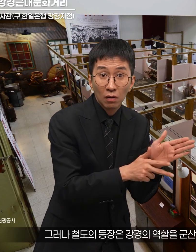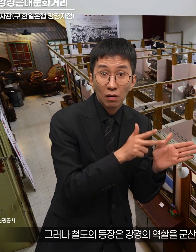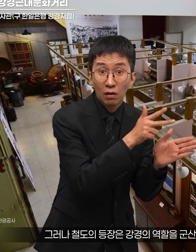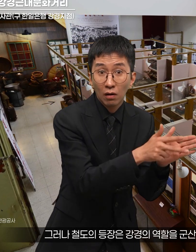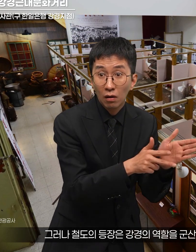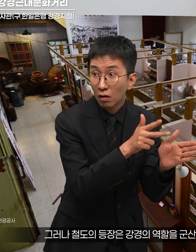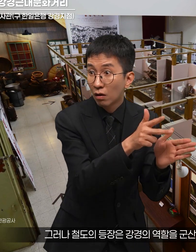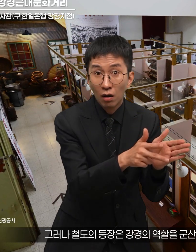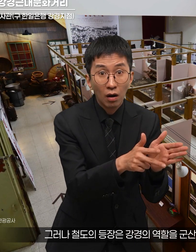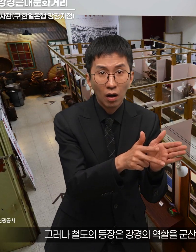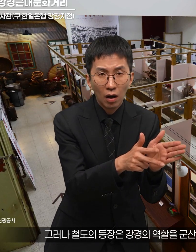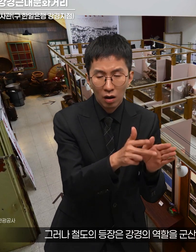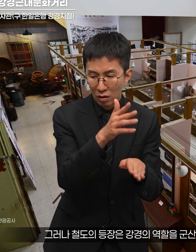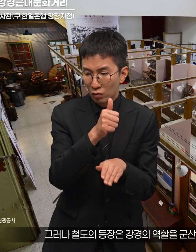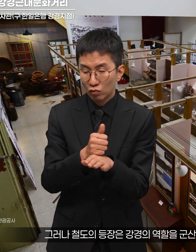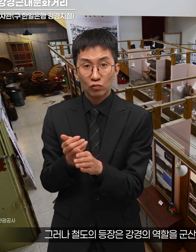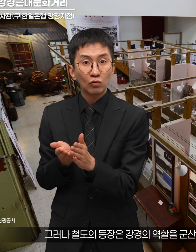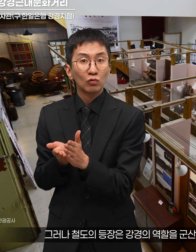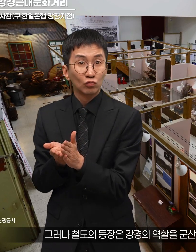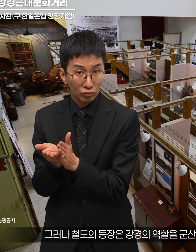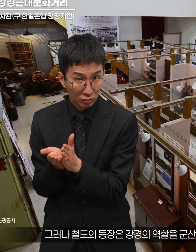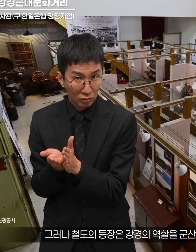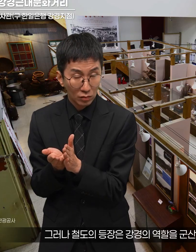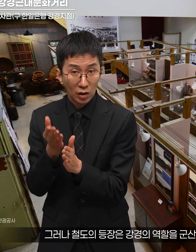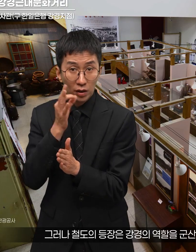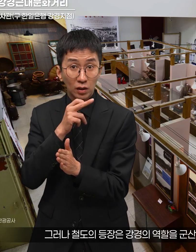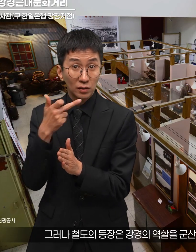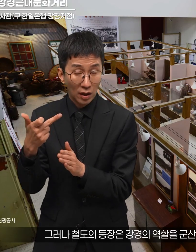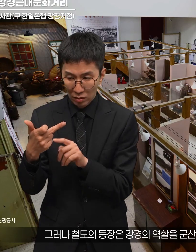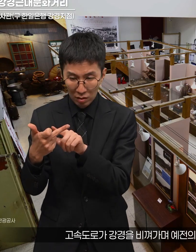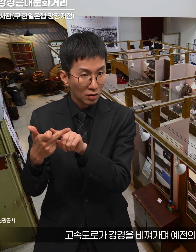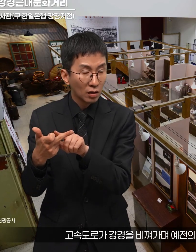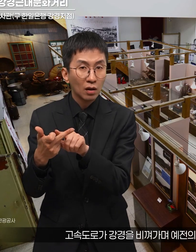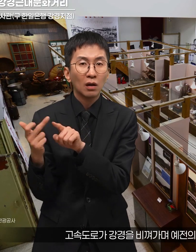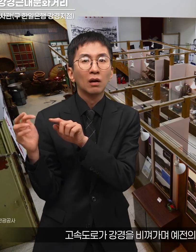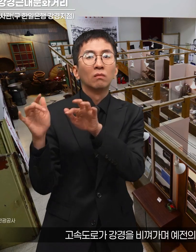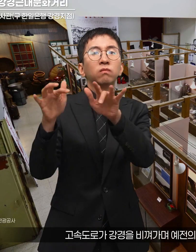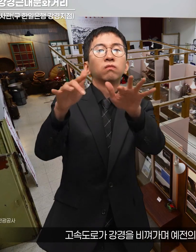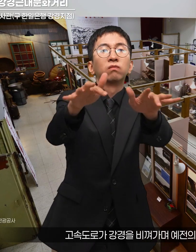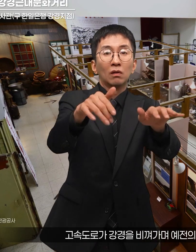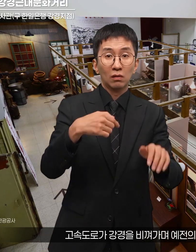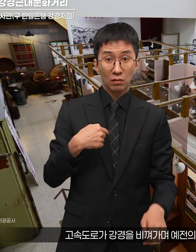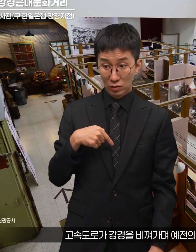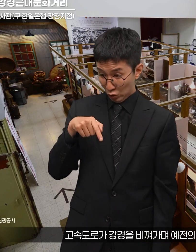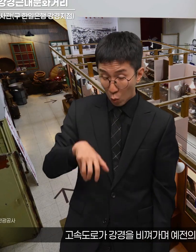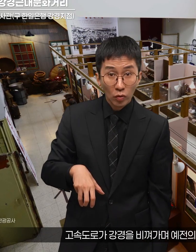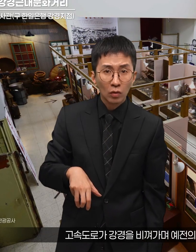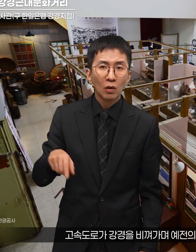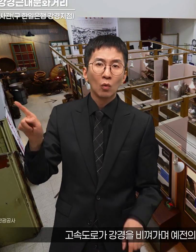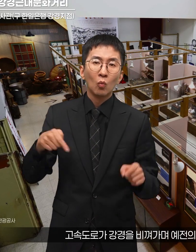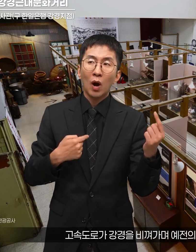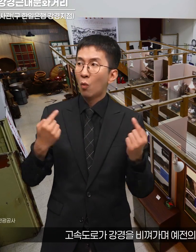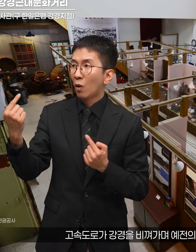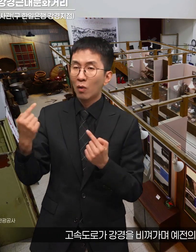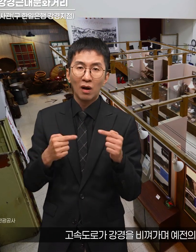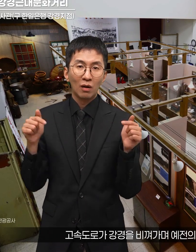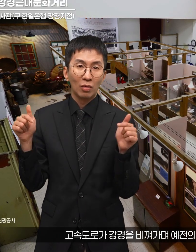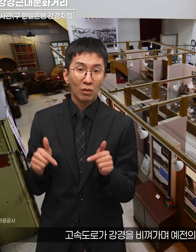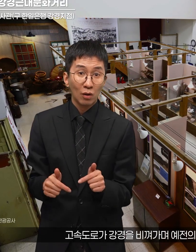역할을 군산이나 익산이 대신할 수 있도록 했고 고속도로가 강경을 비껴가며 예전의 명성은